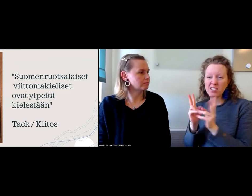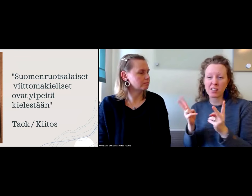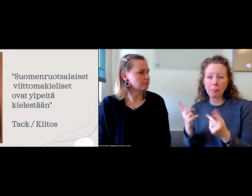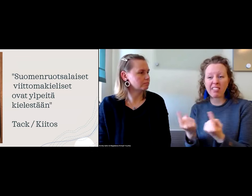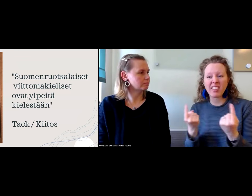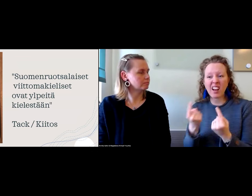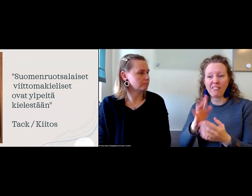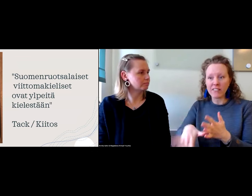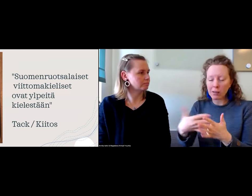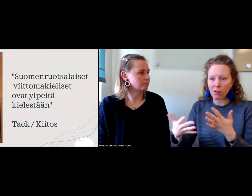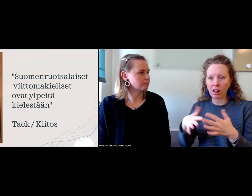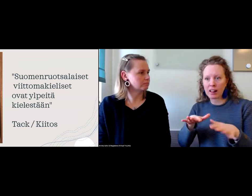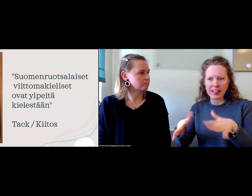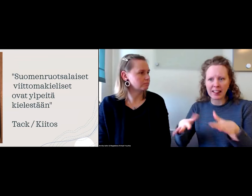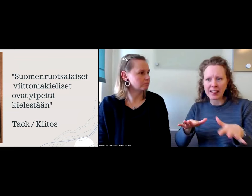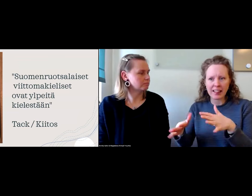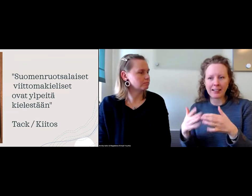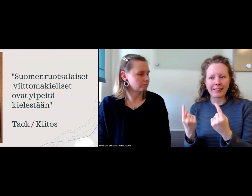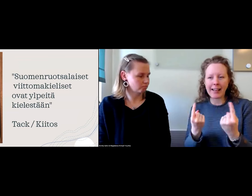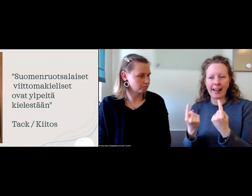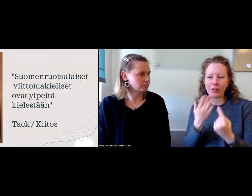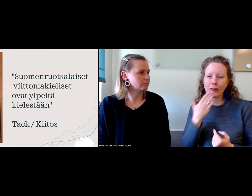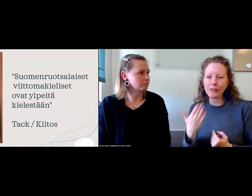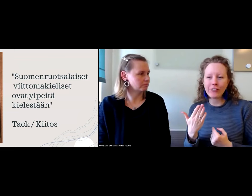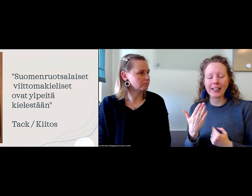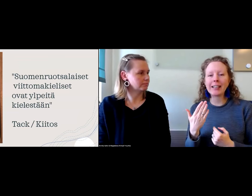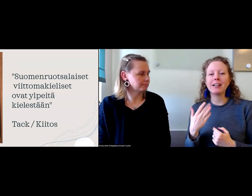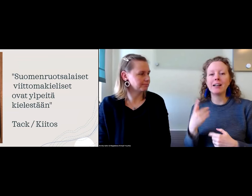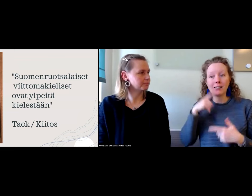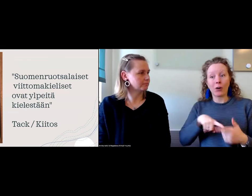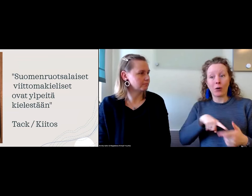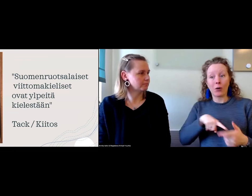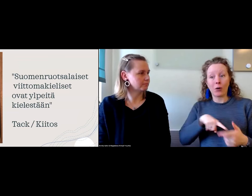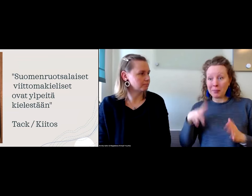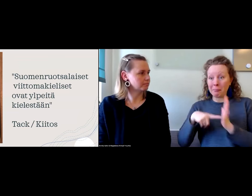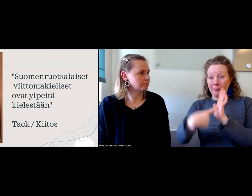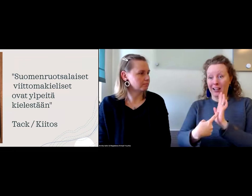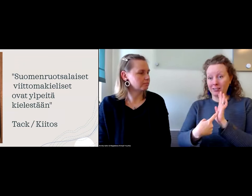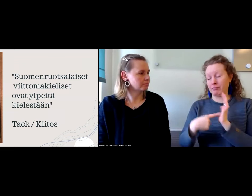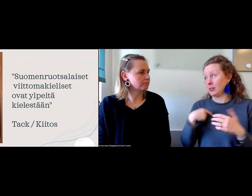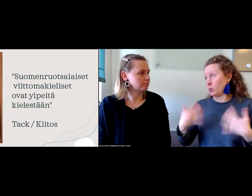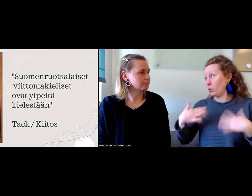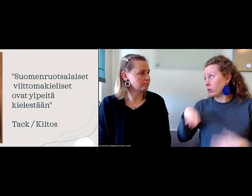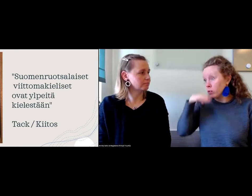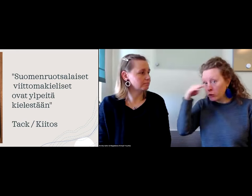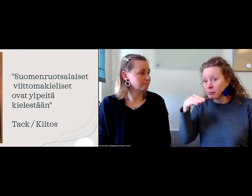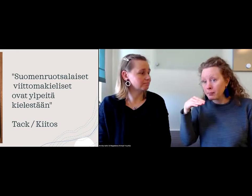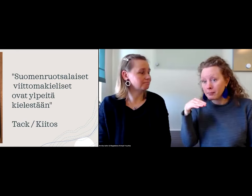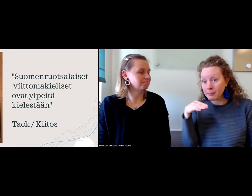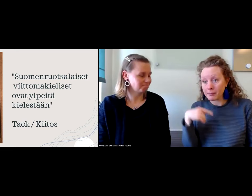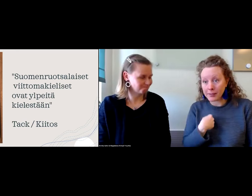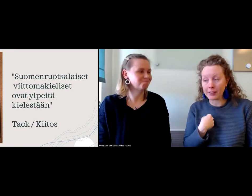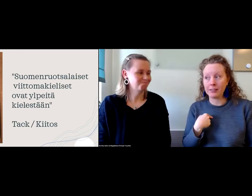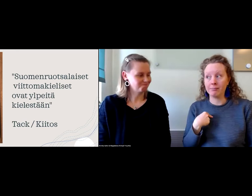Eli maailmalla on herännyt valtavan paljon kiinnostusta, koska viittomakielten tilanne on useissa maissa aika huterä ja